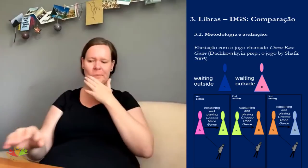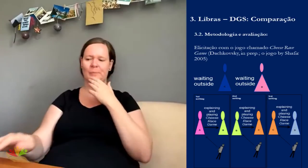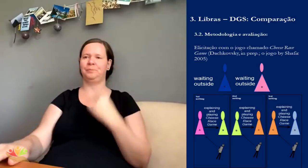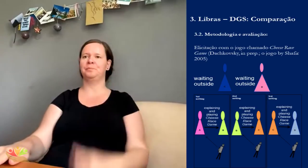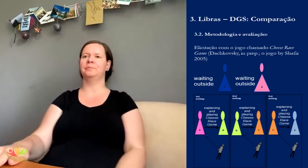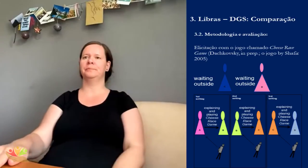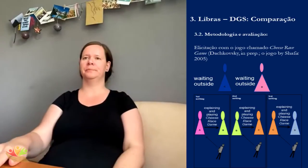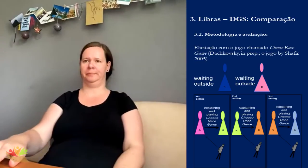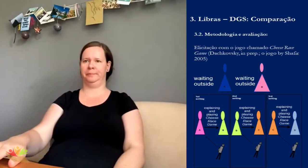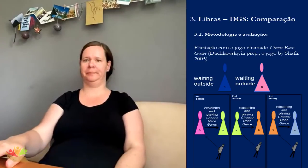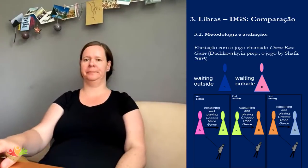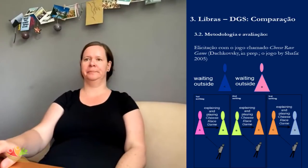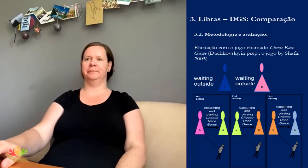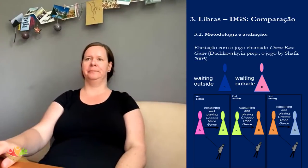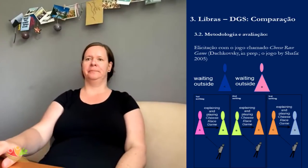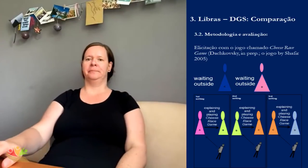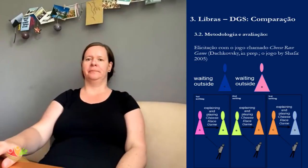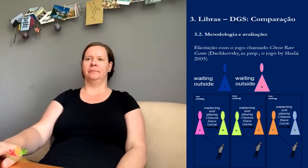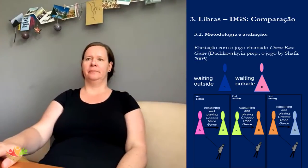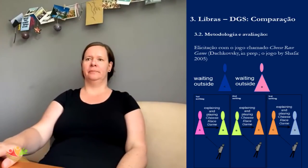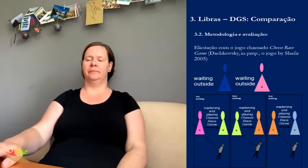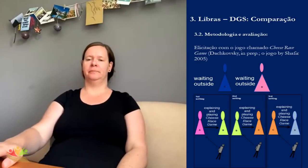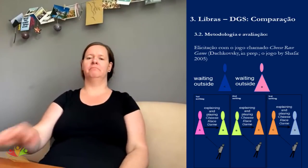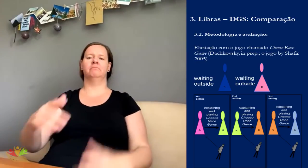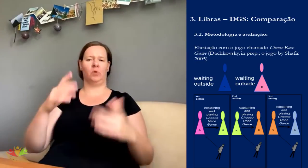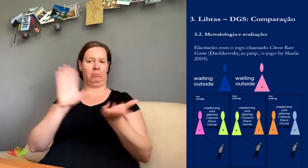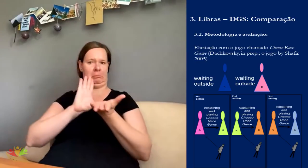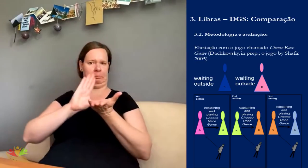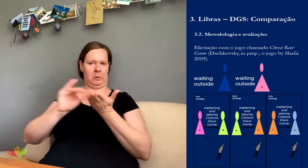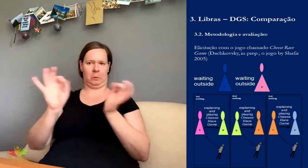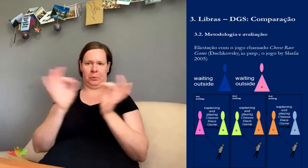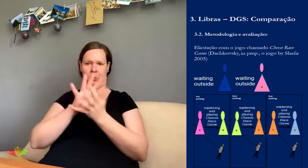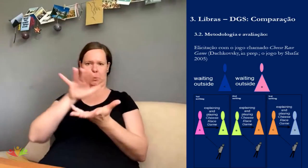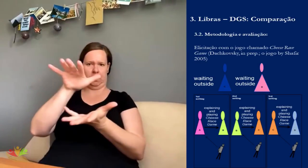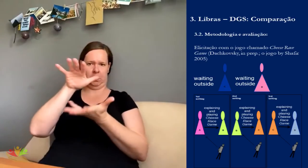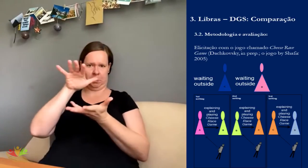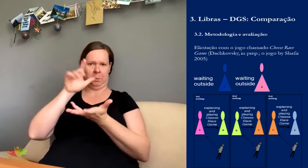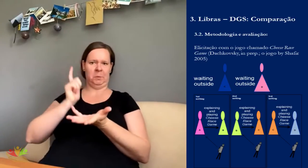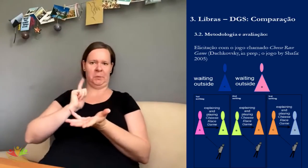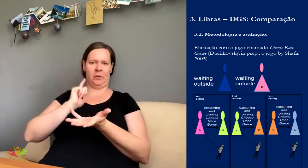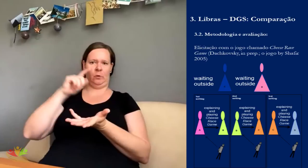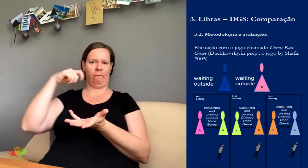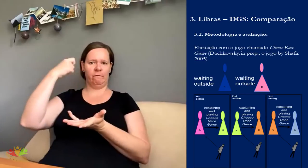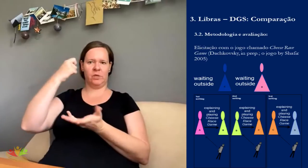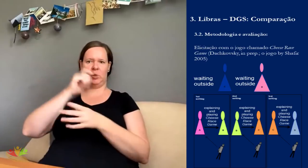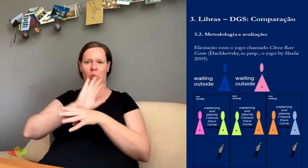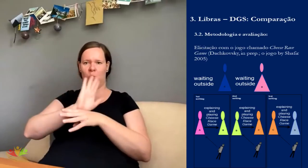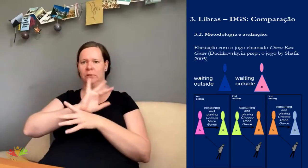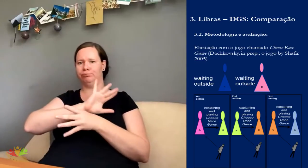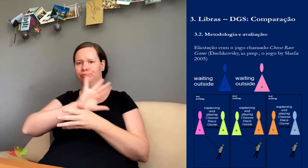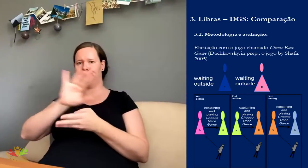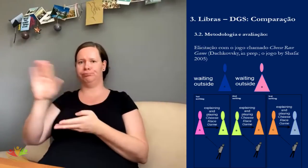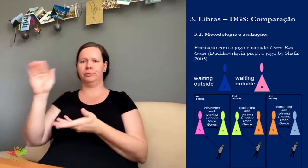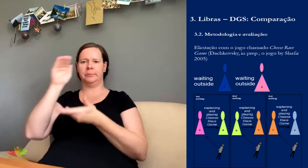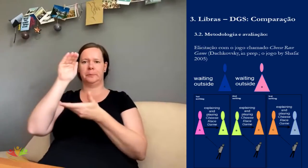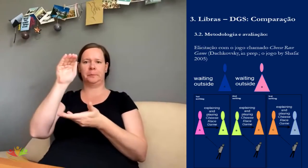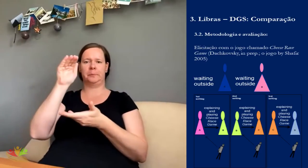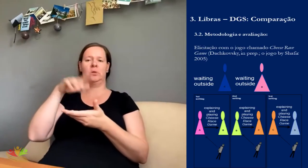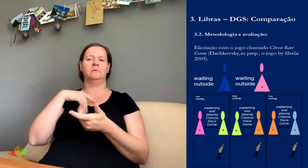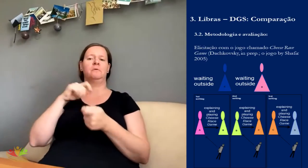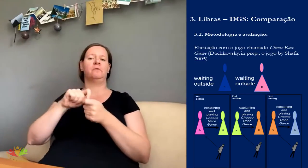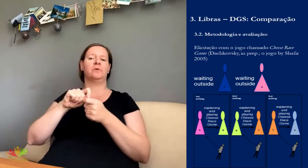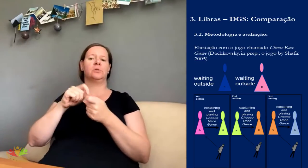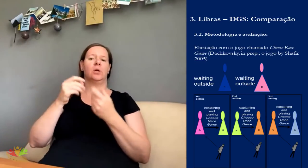assim esse outro participante explicava para outro participante, era o momento em que a gente iria registrar como as